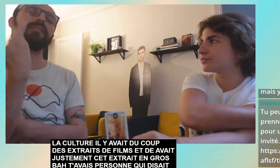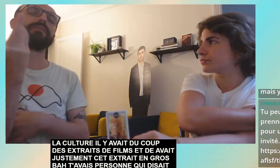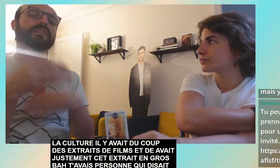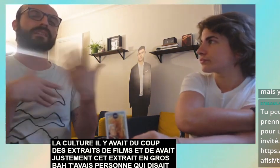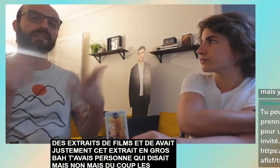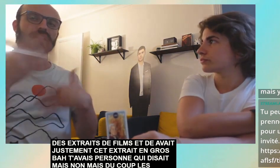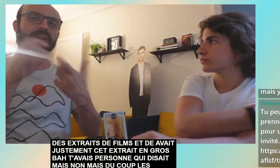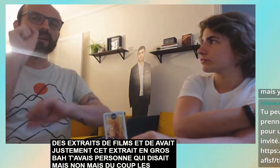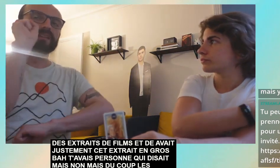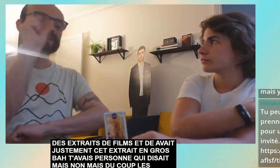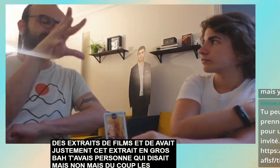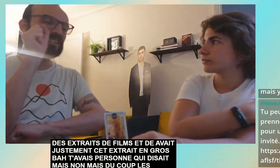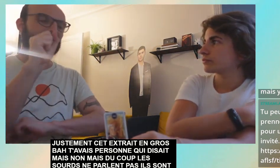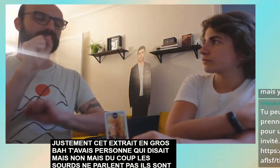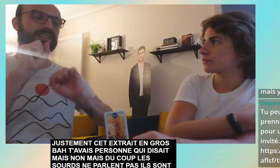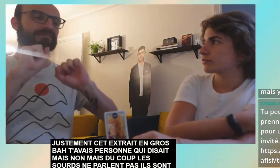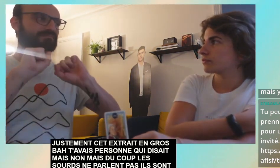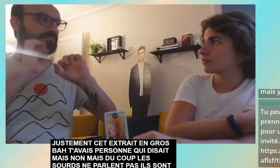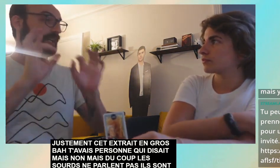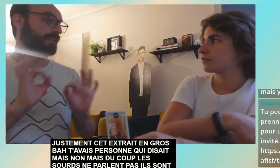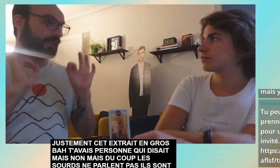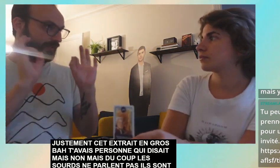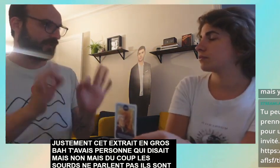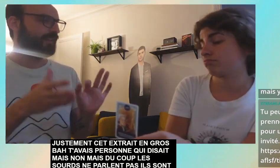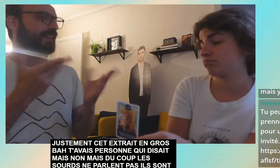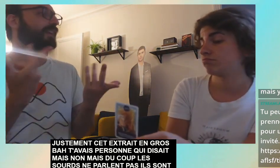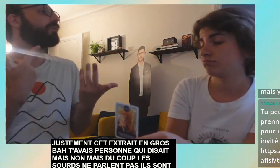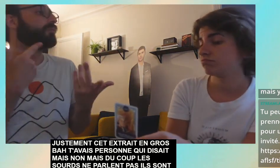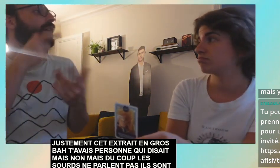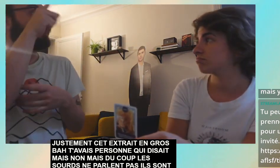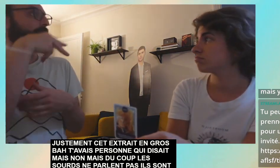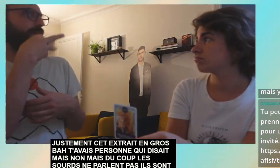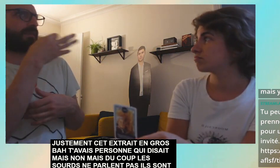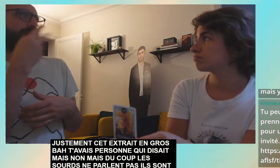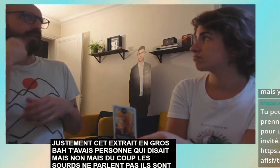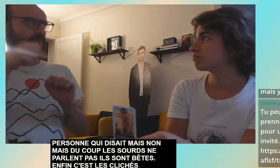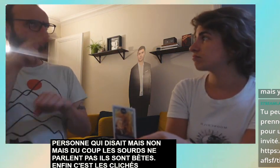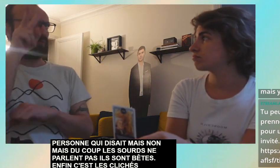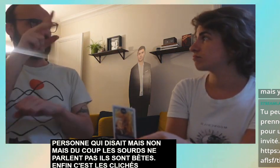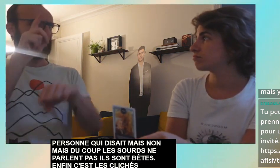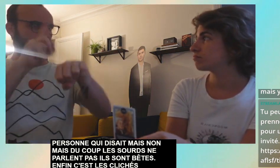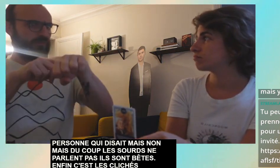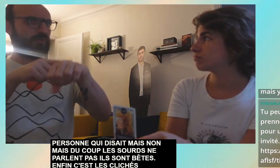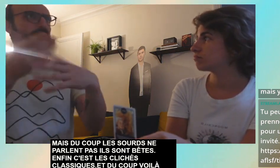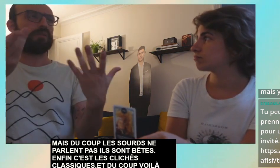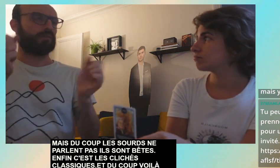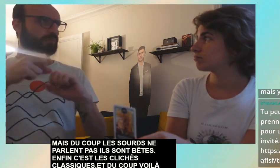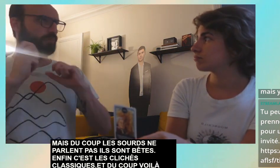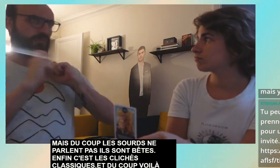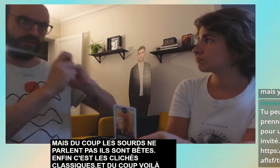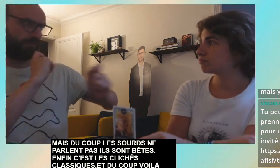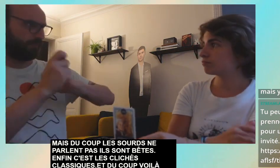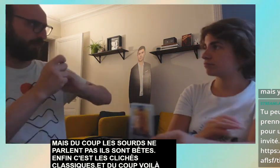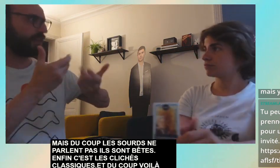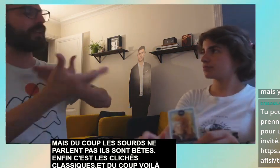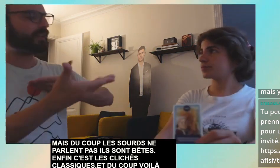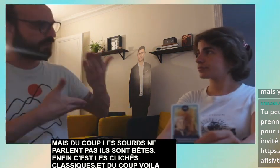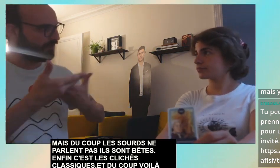Enfin, c'était les clichés classiques. Et du coup, voilà, t'as une personne qui dit si je peux lire l'heure, je peux discuter,